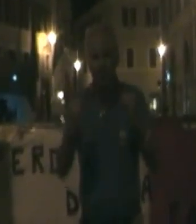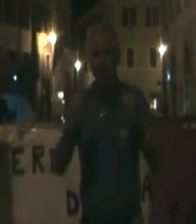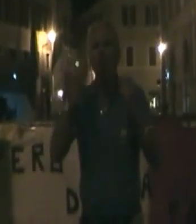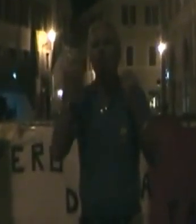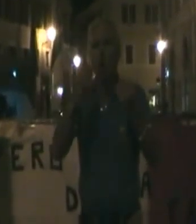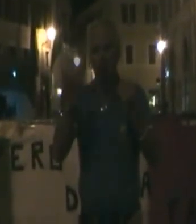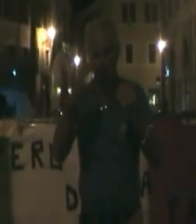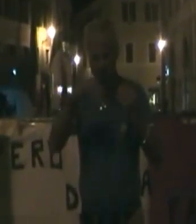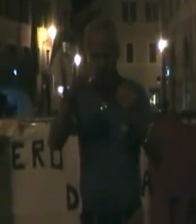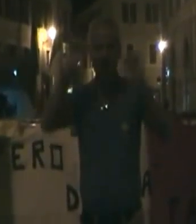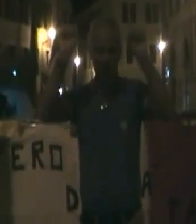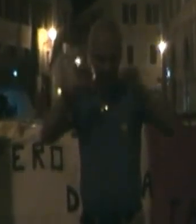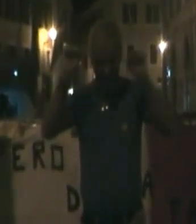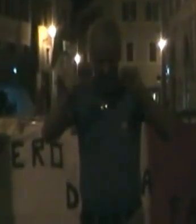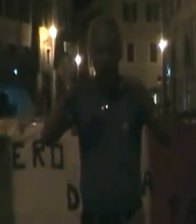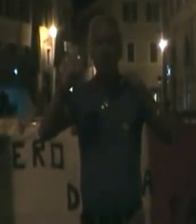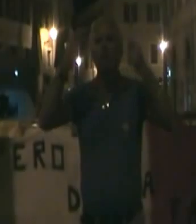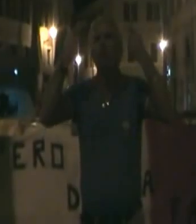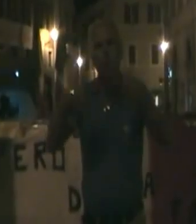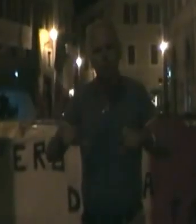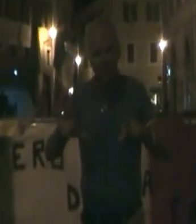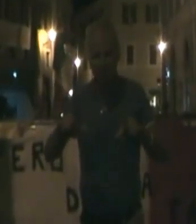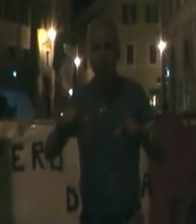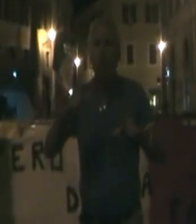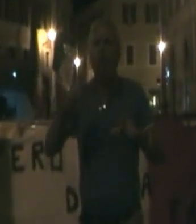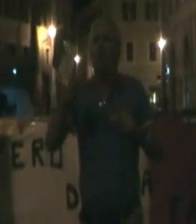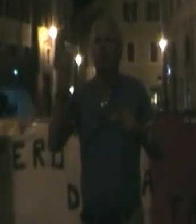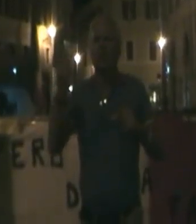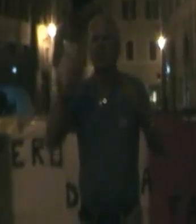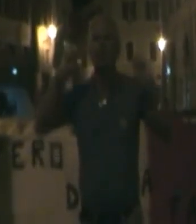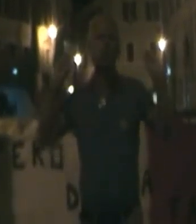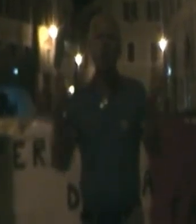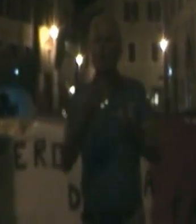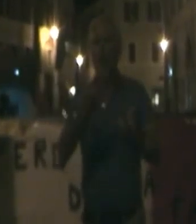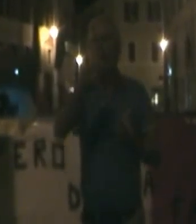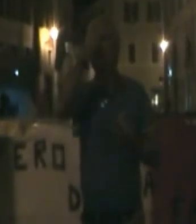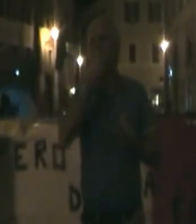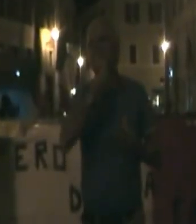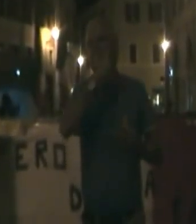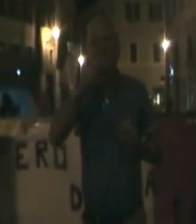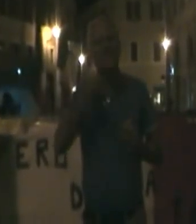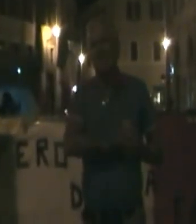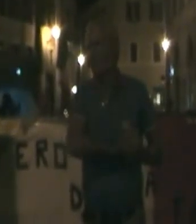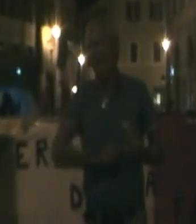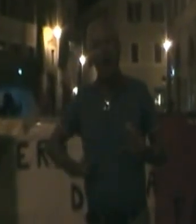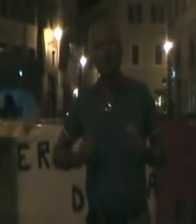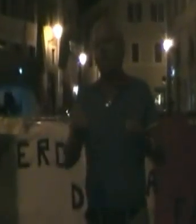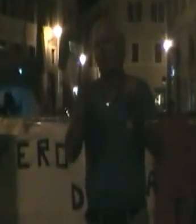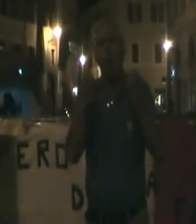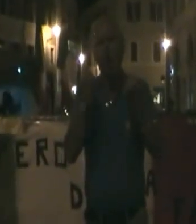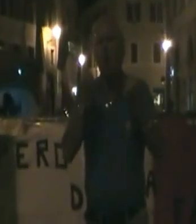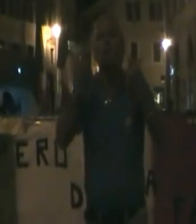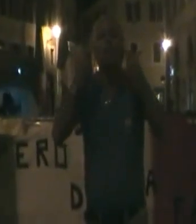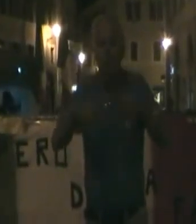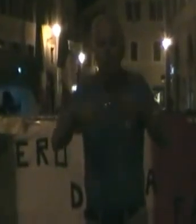Svegli italiani, qui non siamo a farvi, non si può curare solo il proprio orgo. Tra web e reality rimandiamo sempre tutto a domani, ma rimarremo a far di